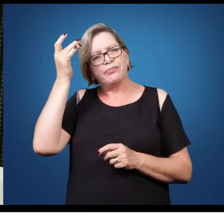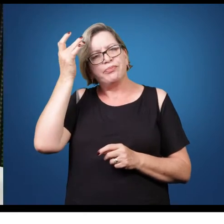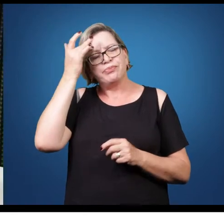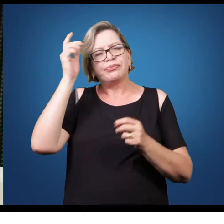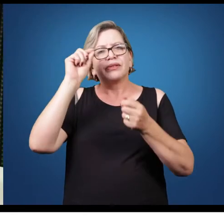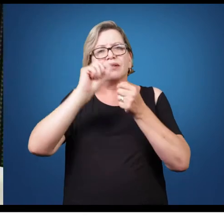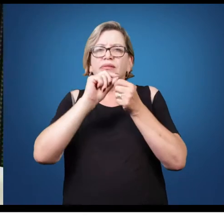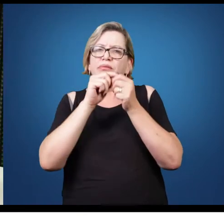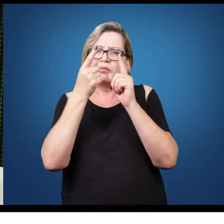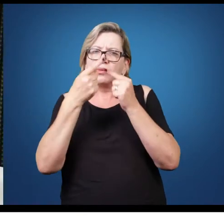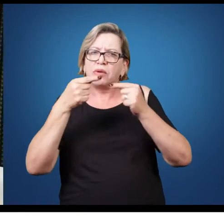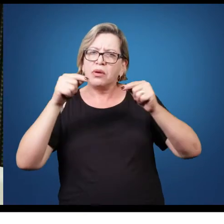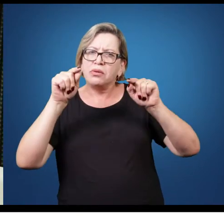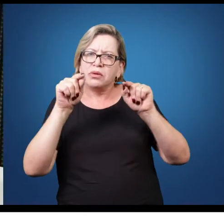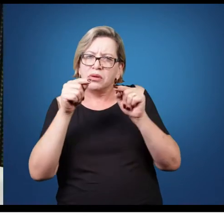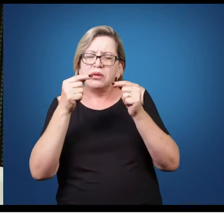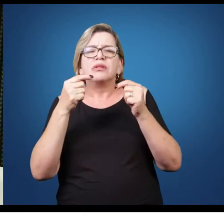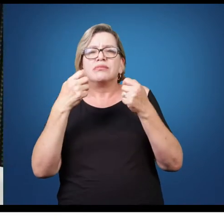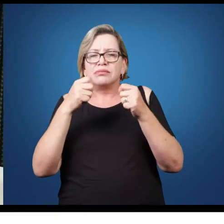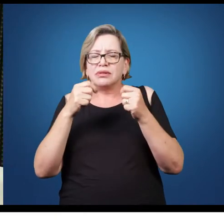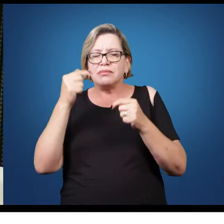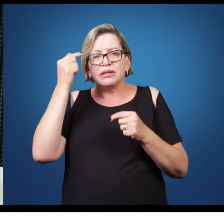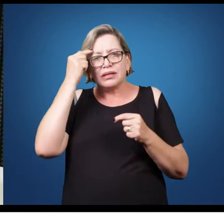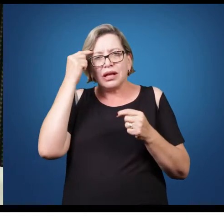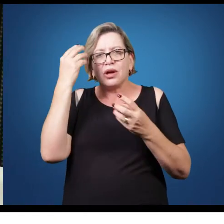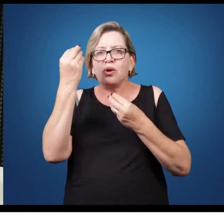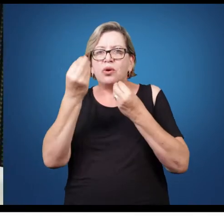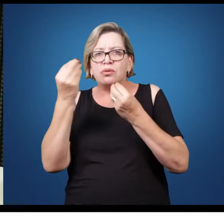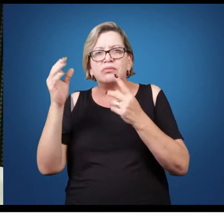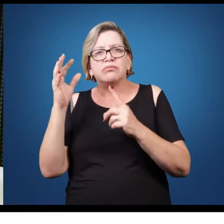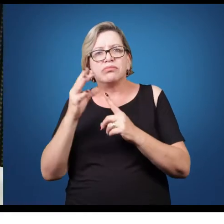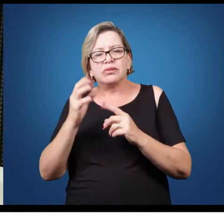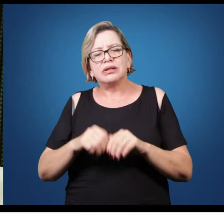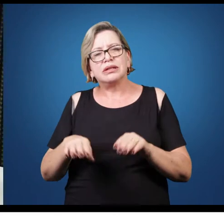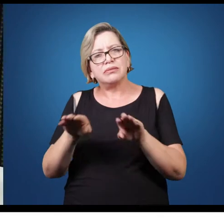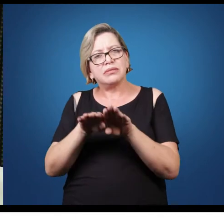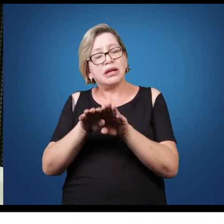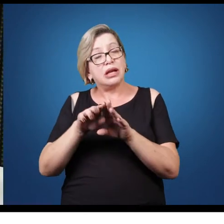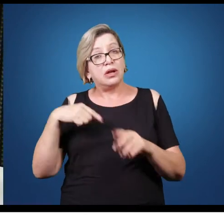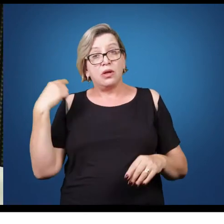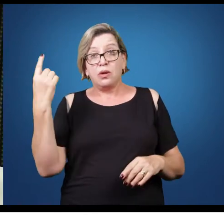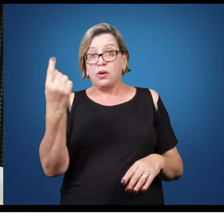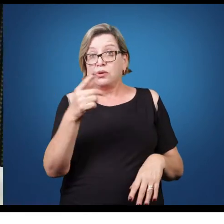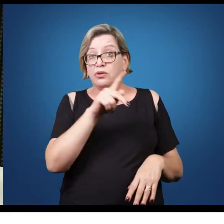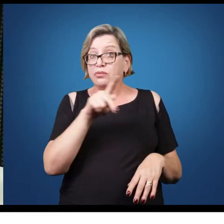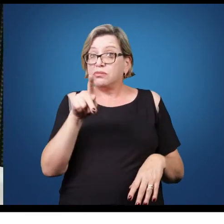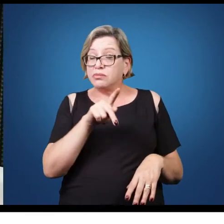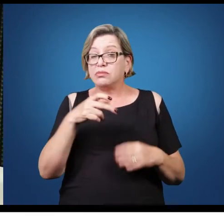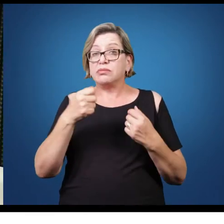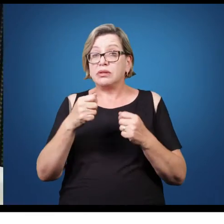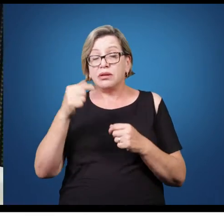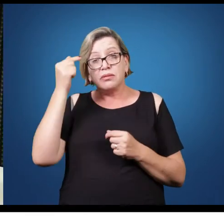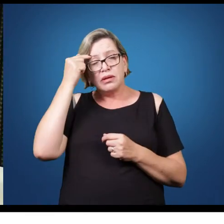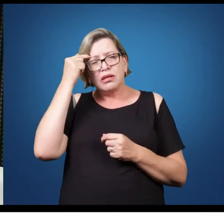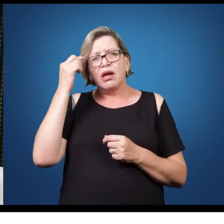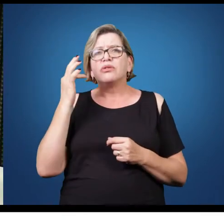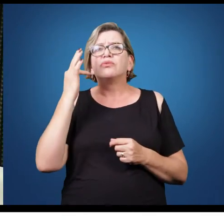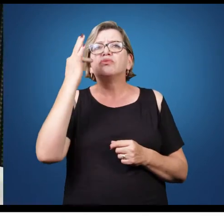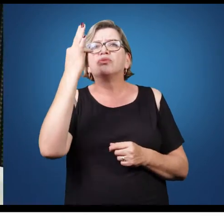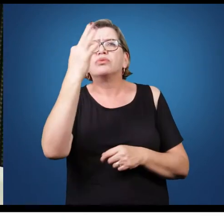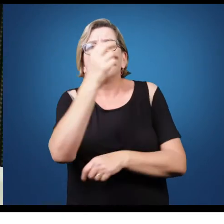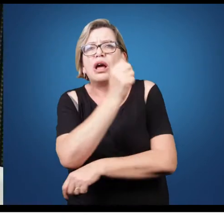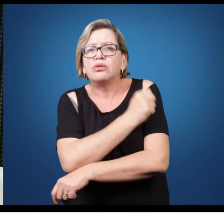produtores de obras de arte e também contra locadoras no sentido de que talvez nossos alunos do futuro serão produtores de outras